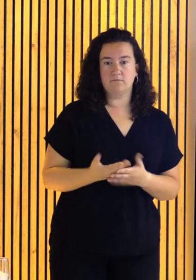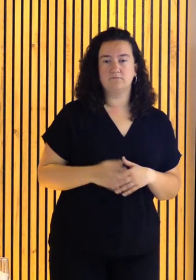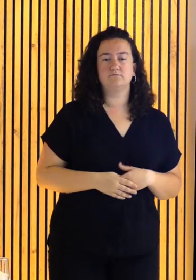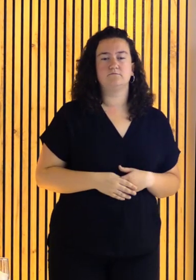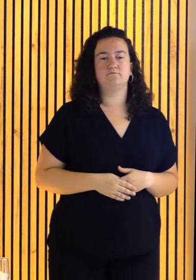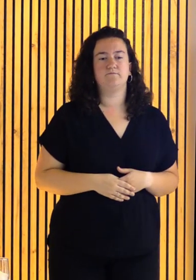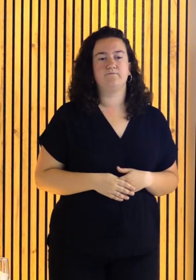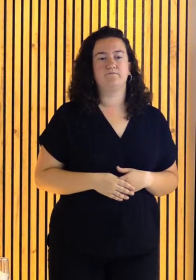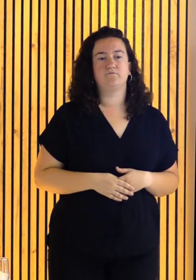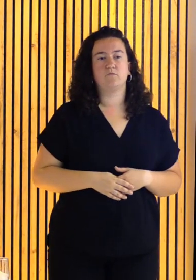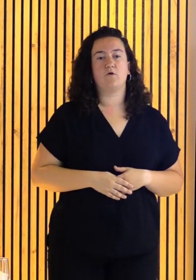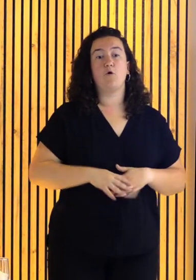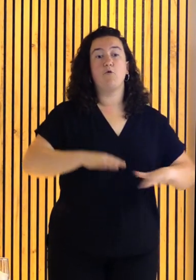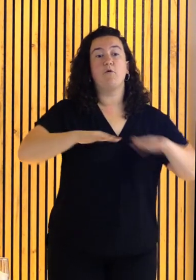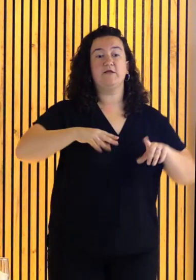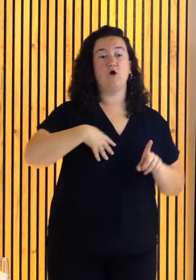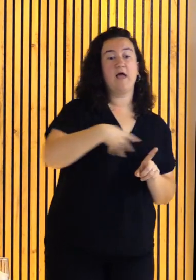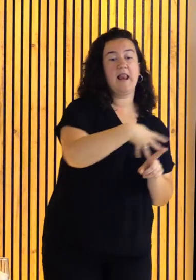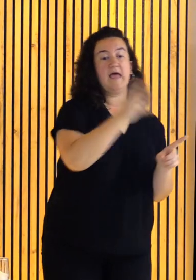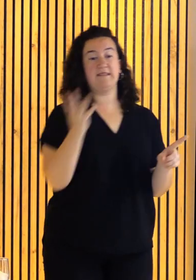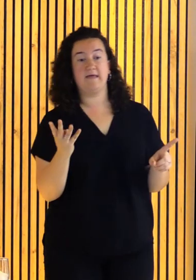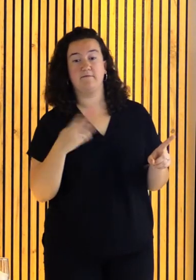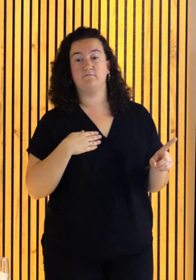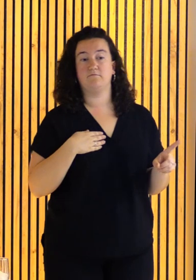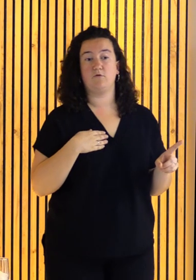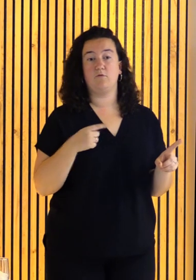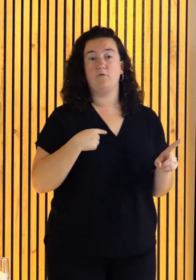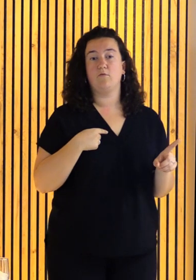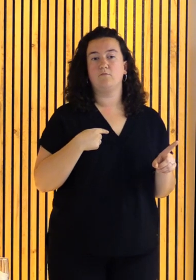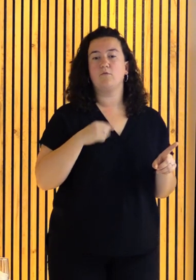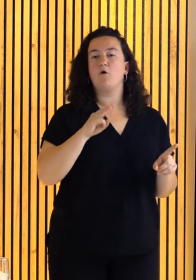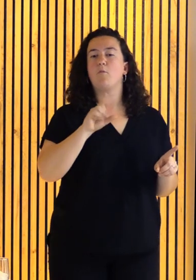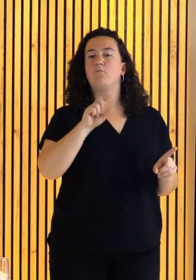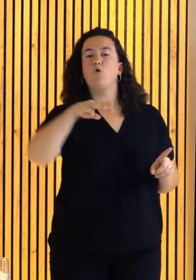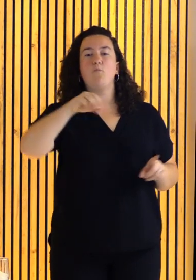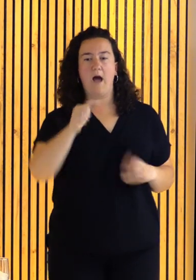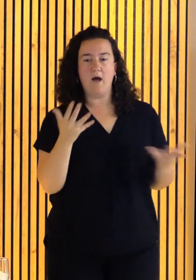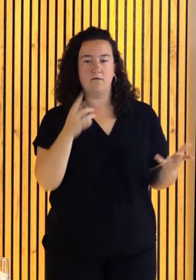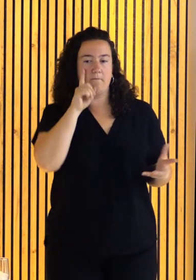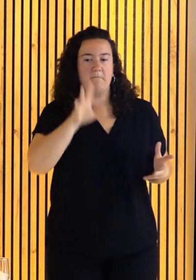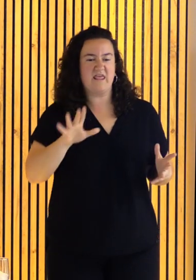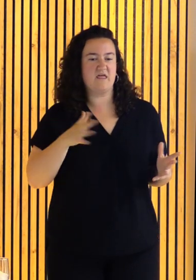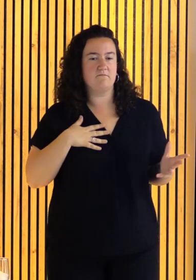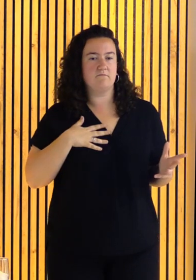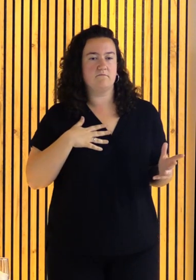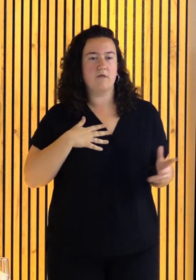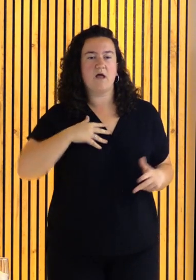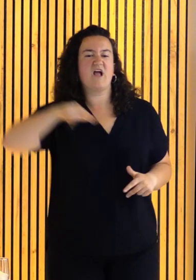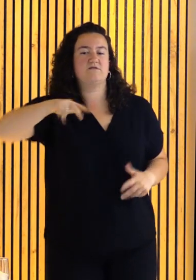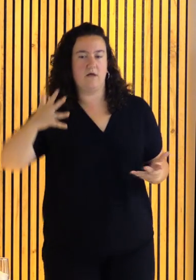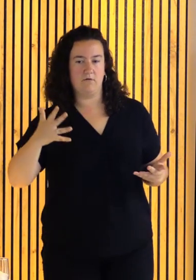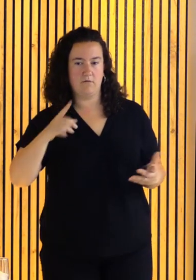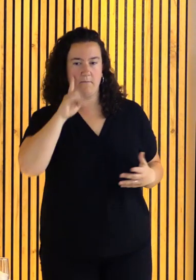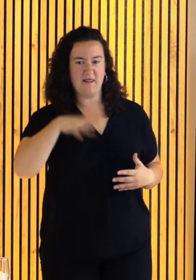LGTBI mugimenduko luma oso erdalduna izan da. Enbat esan, ezintzala euskalduna izan eta luma eduki,